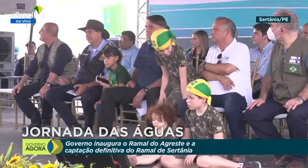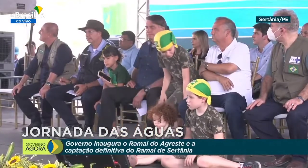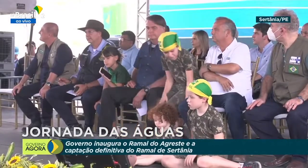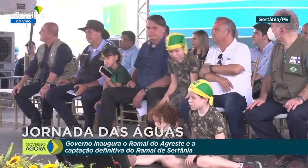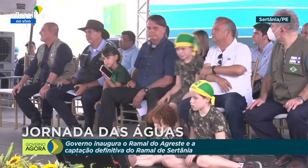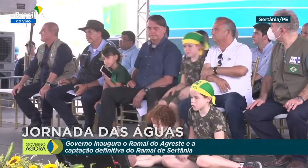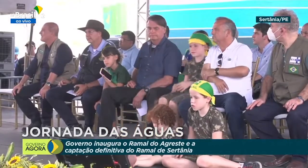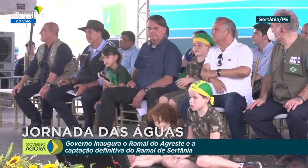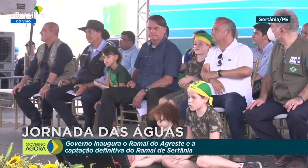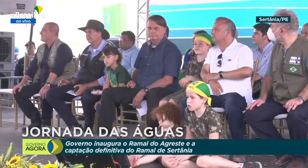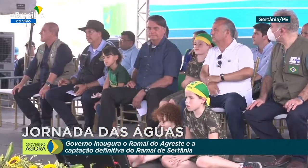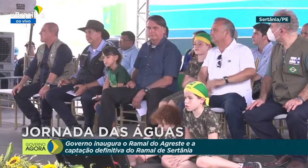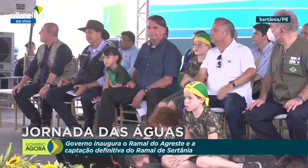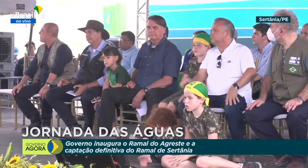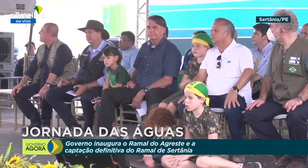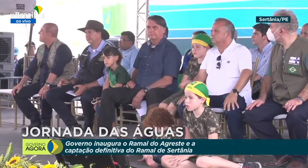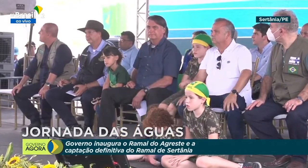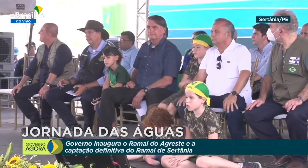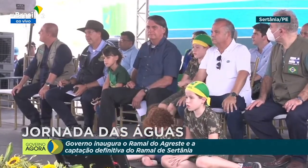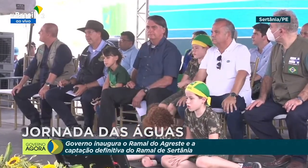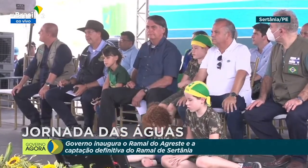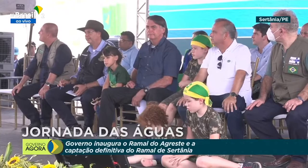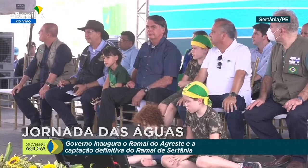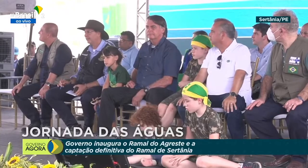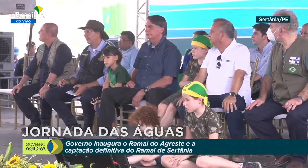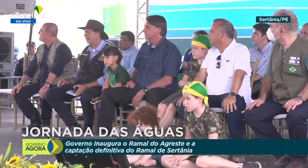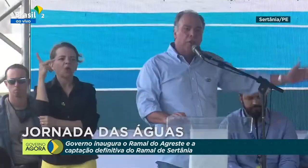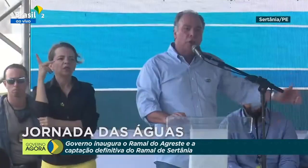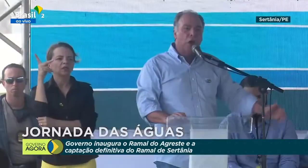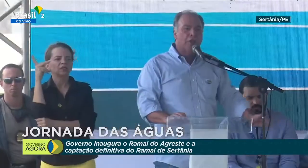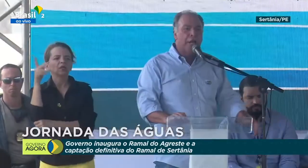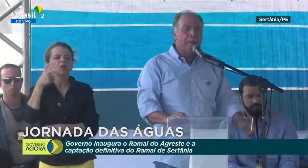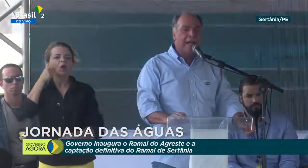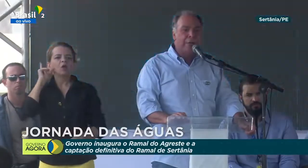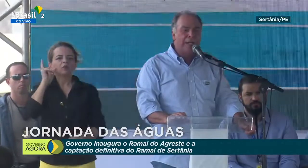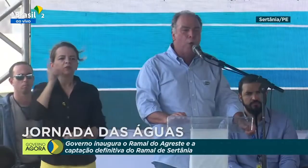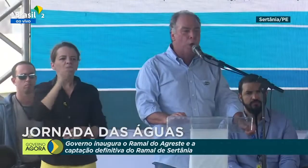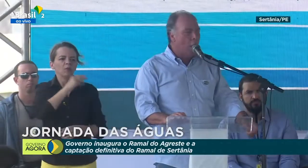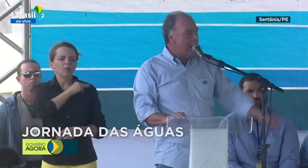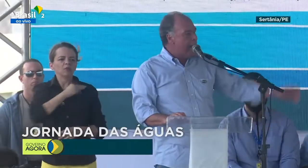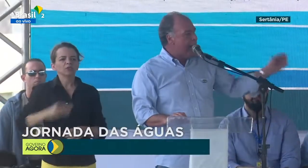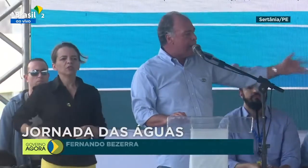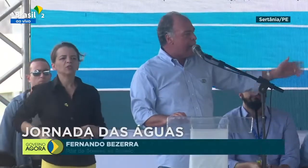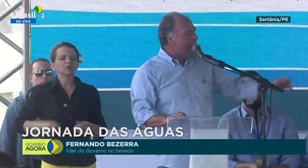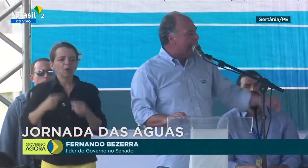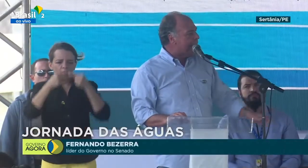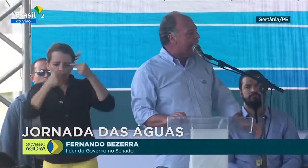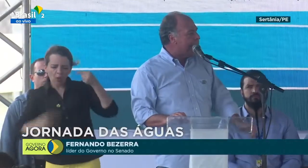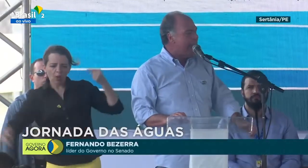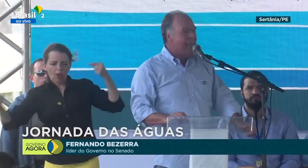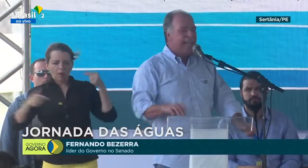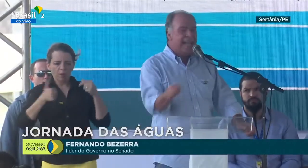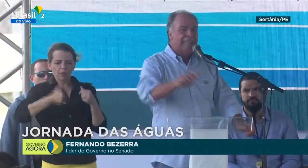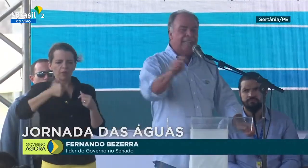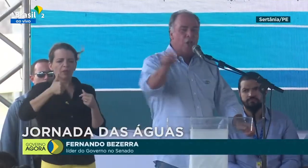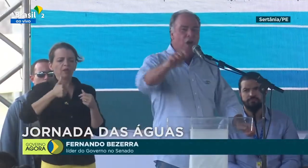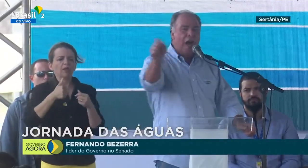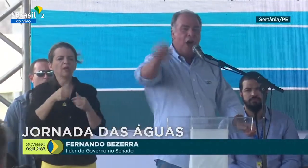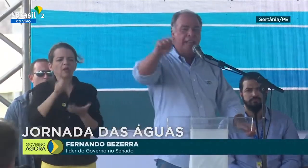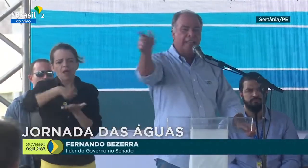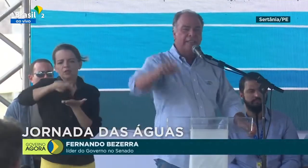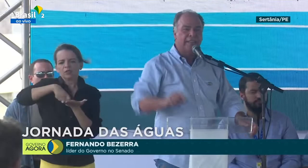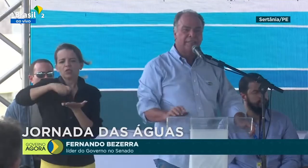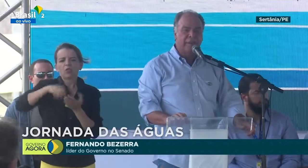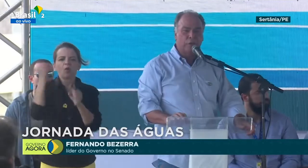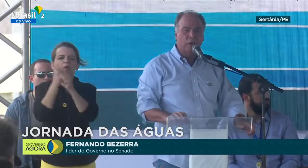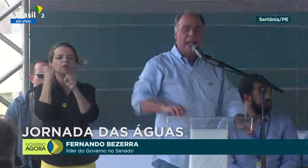projeto Pontal, lá na minha Petrolina, que ontem o ministro Rogério Marinho inaugurou a primeira etapa e assinou a